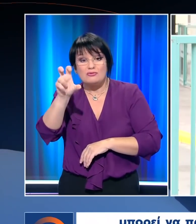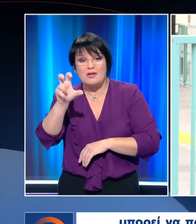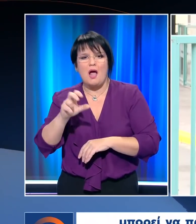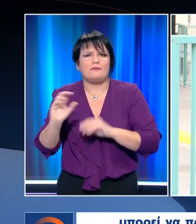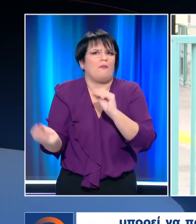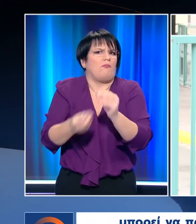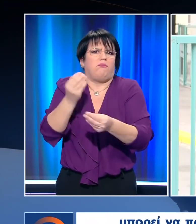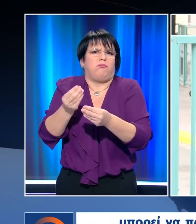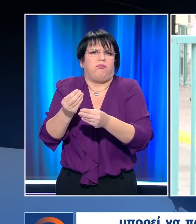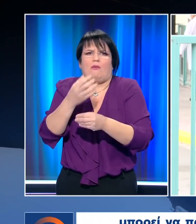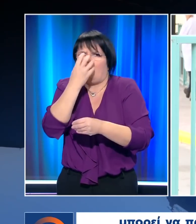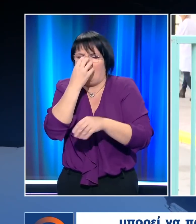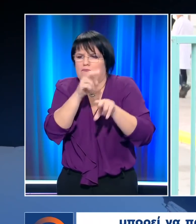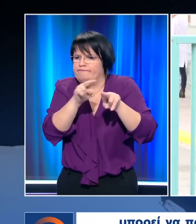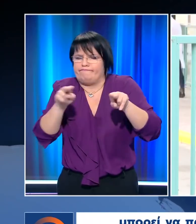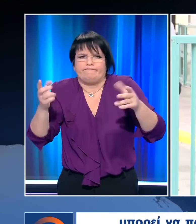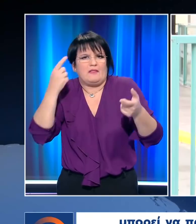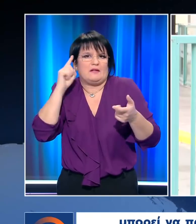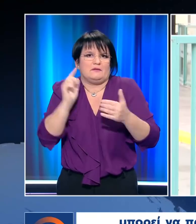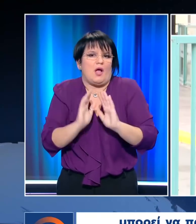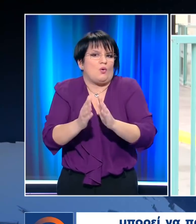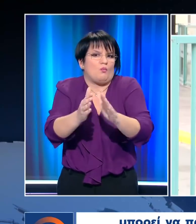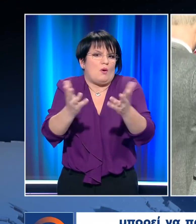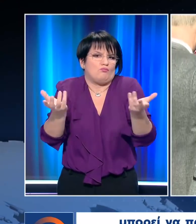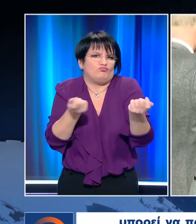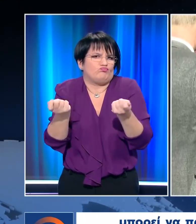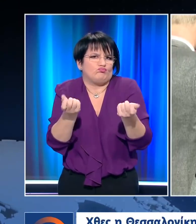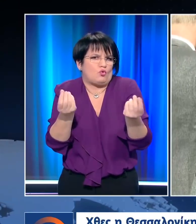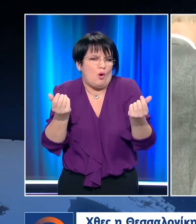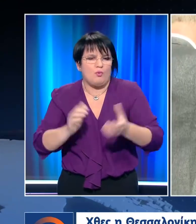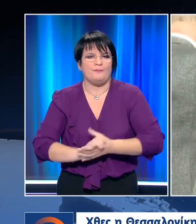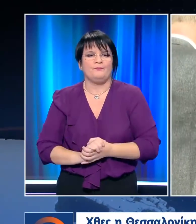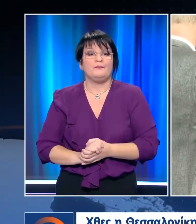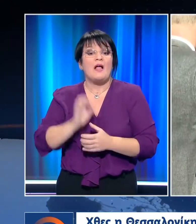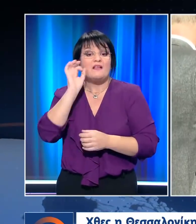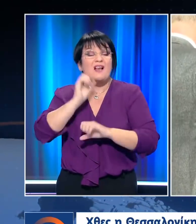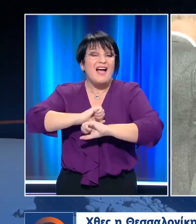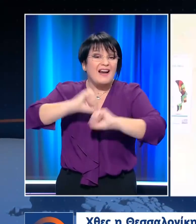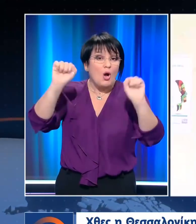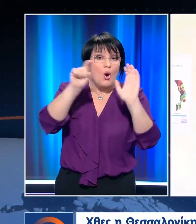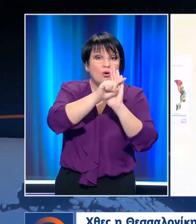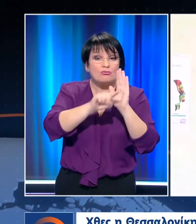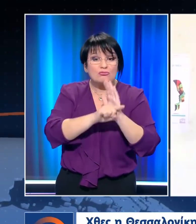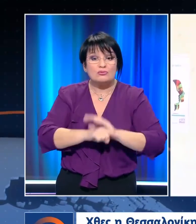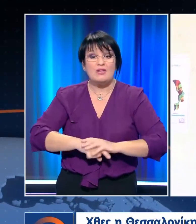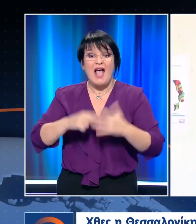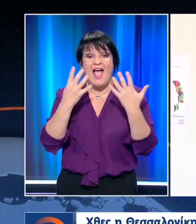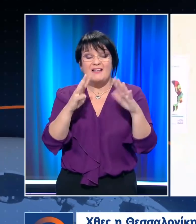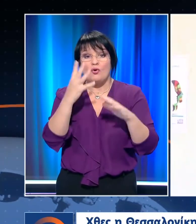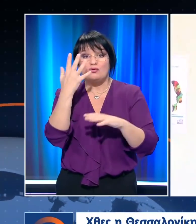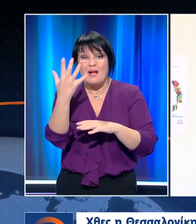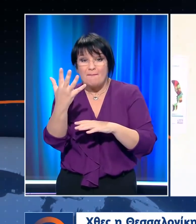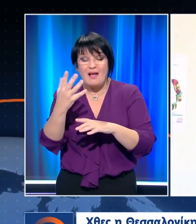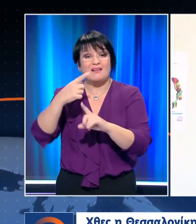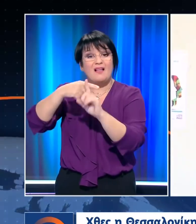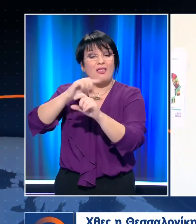να προκύψουν και άλλες διασωληνώσεις. Από εκεί και πέρα θα δούμε πώς θα τις διαχειριστούμε. Χθες η Θεσσαλονίκη κατέγραψε ρεκόρ κρουσμάτων με 905 θετικά. Από την